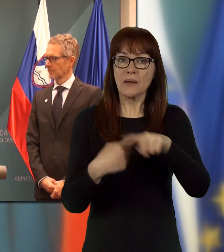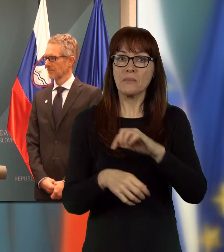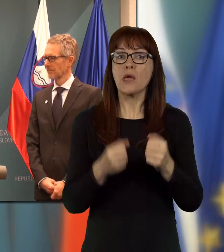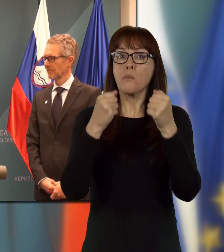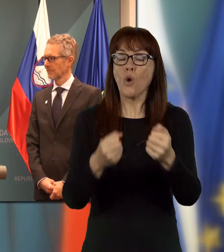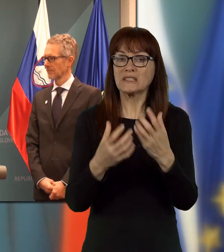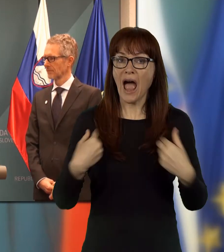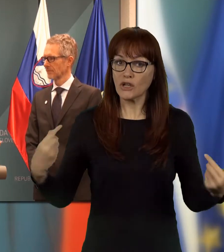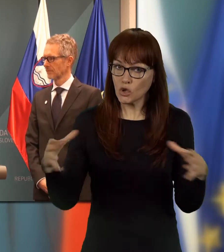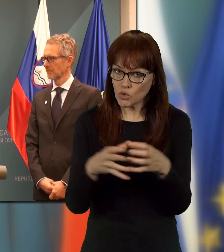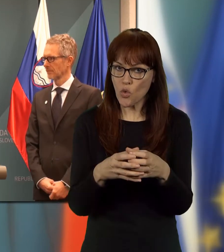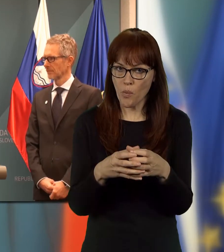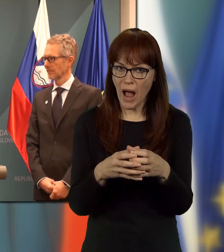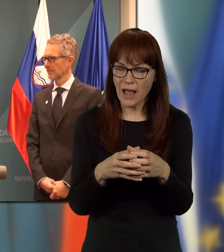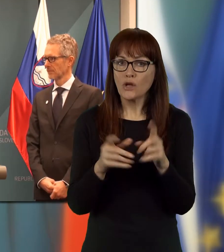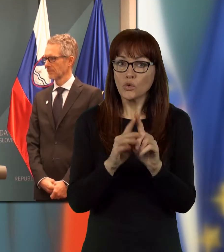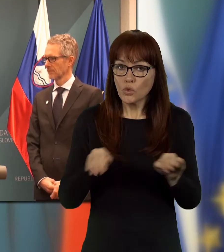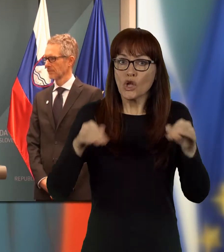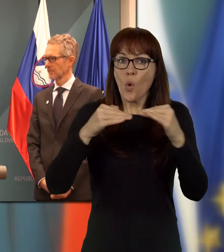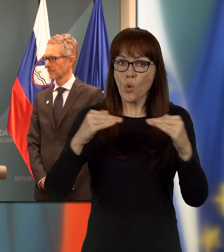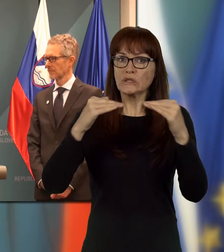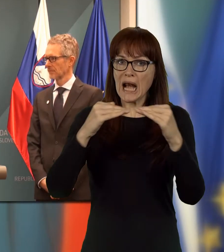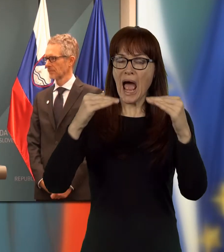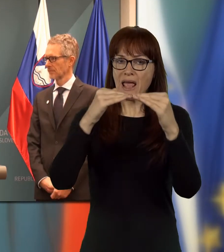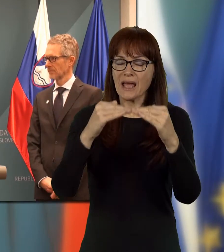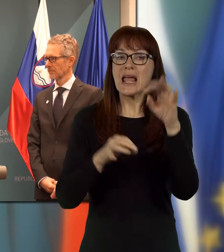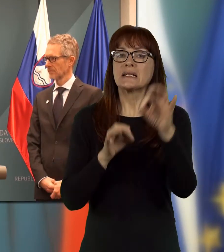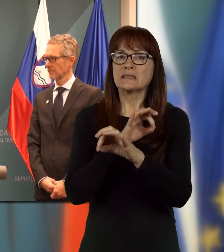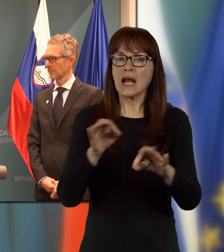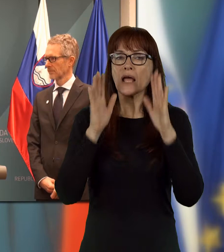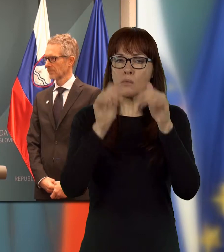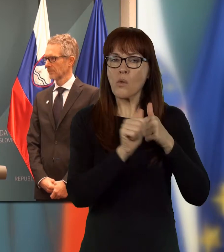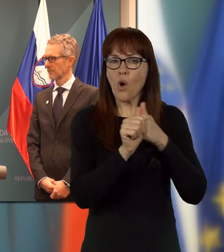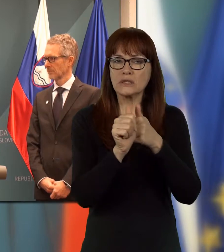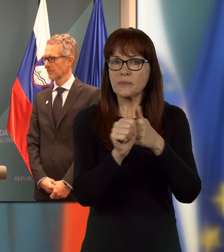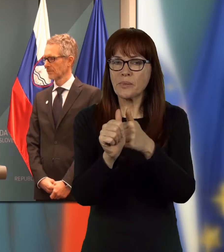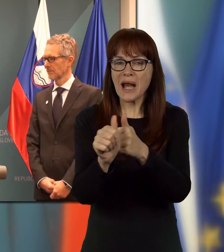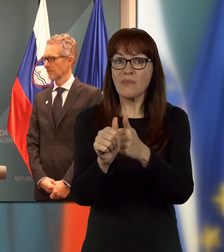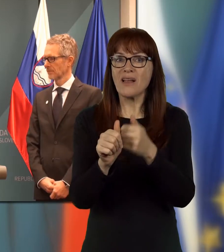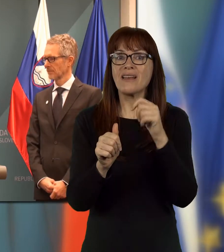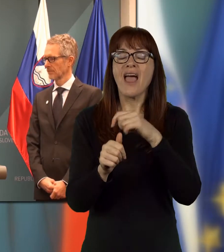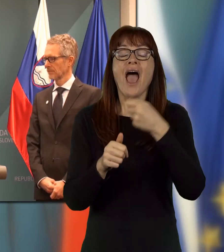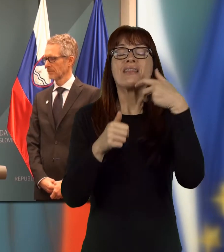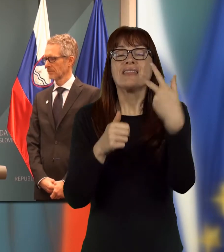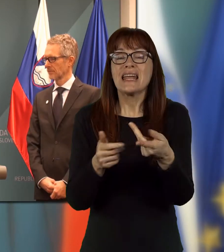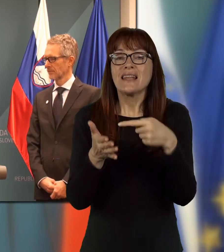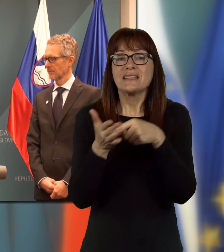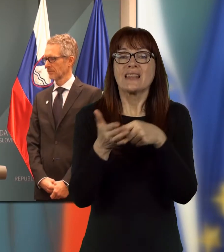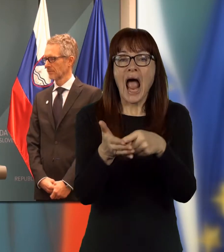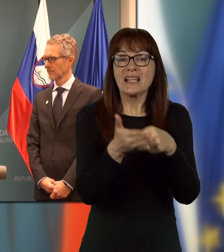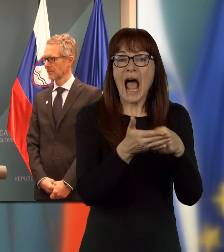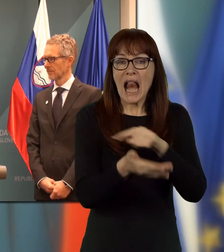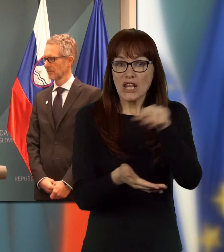zadali skupaj in so tudi usklajeni. Strategijo bomo spremljali kar s 30